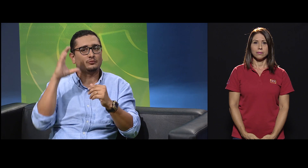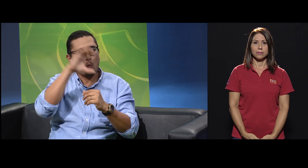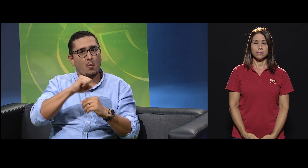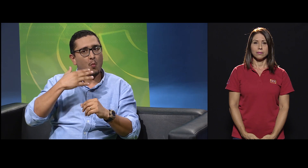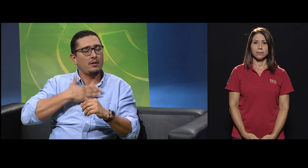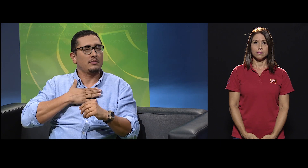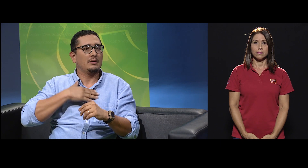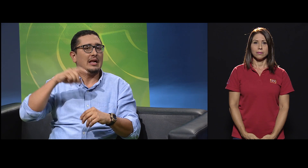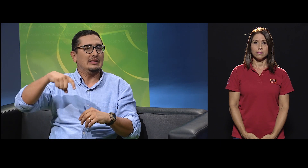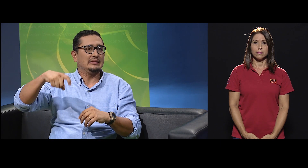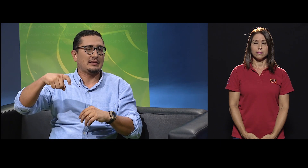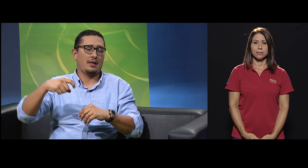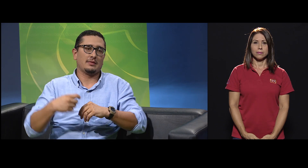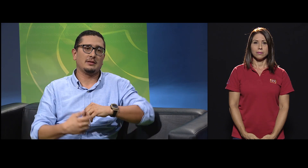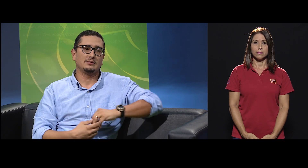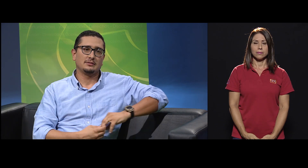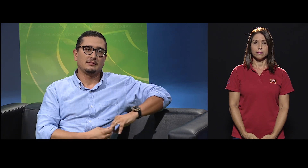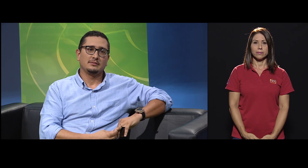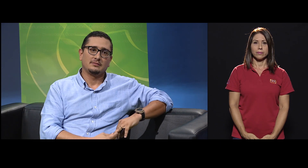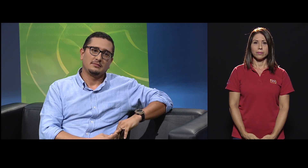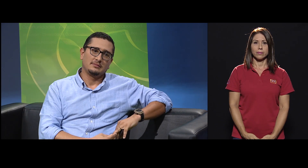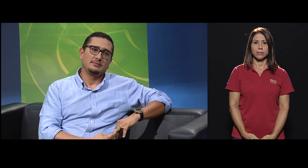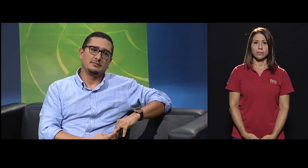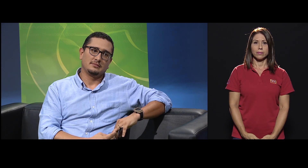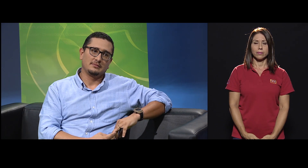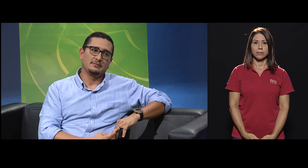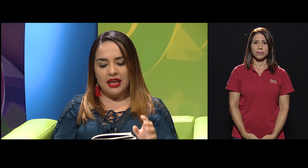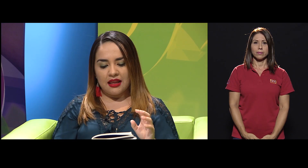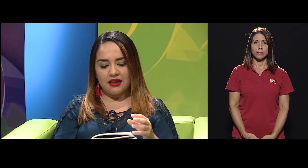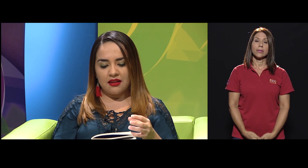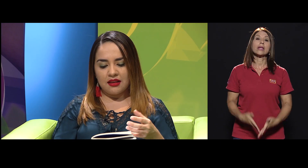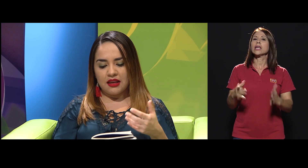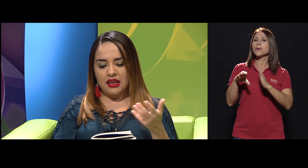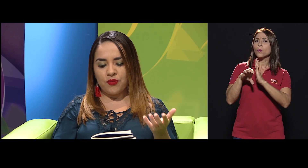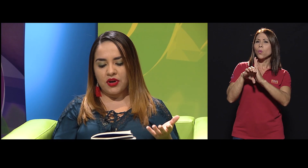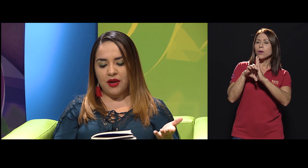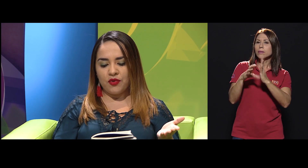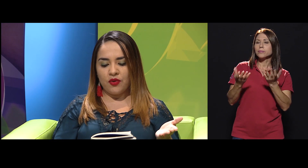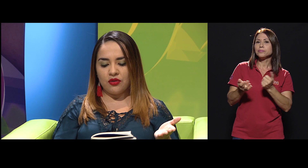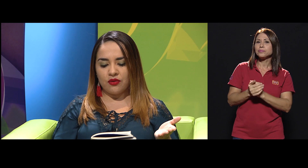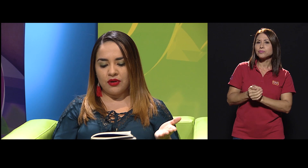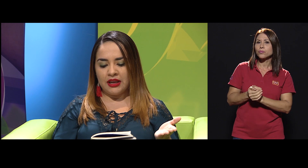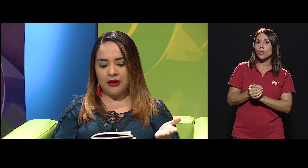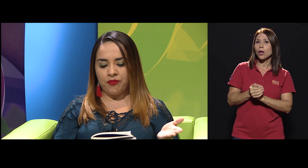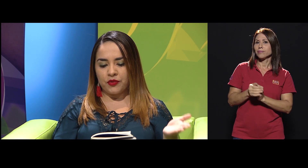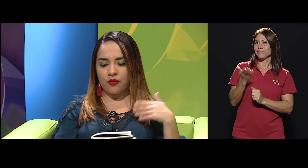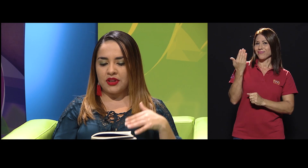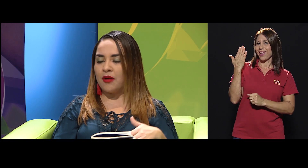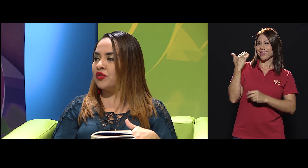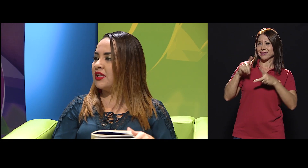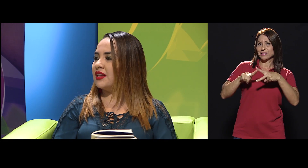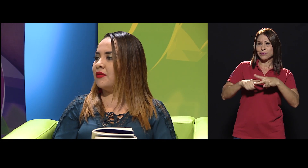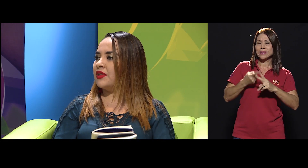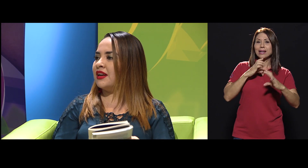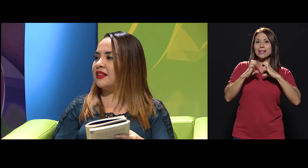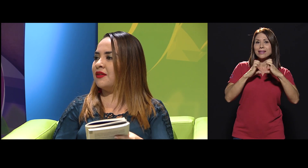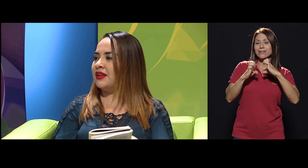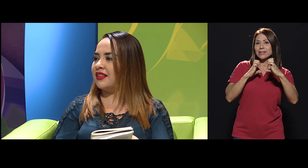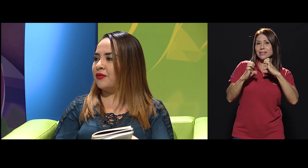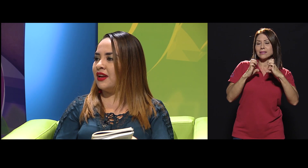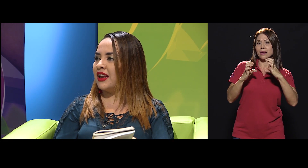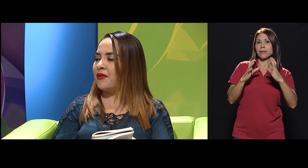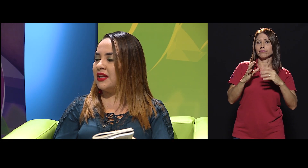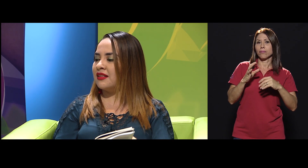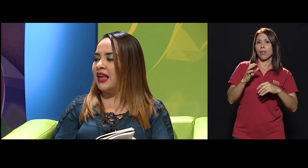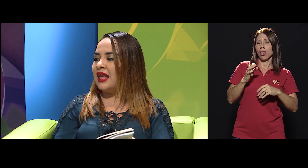ellos que nos atiendan en nuestras necesidades en cuanto al acceso a la información. Y por ejemplo, bueno, conversábamos antes de empezar la